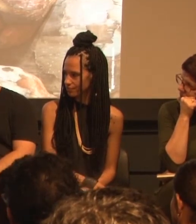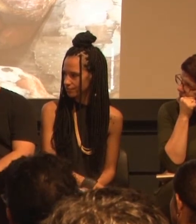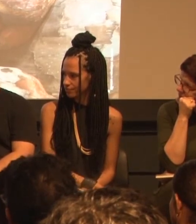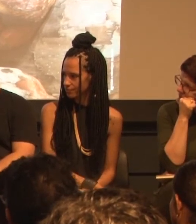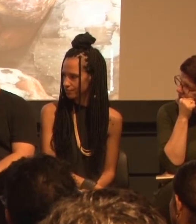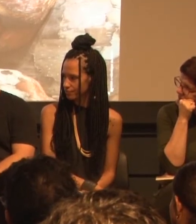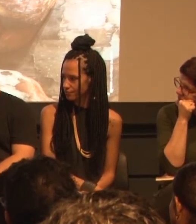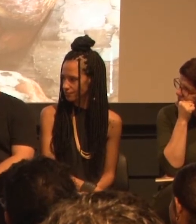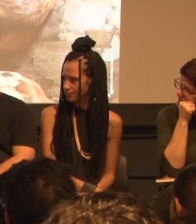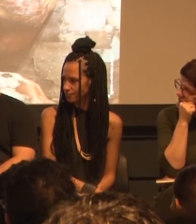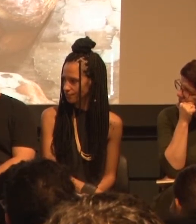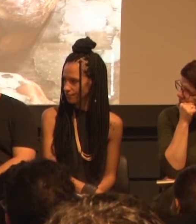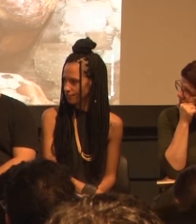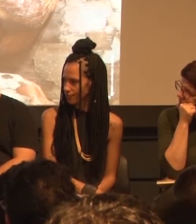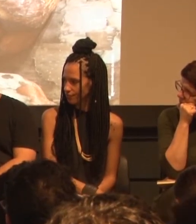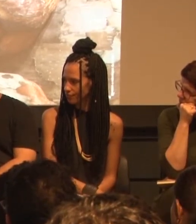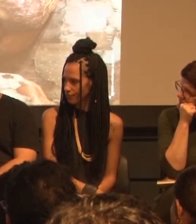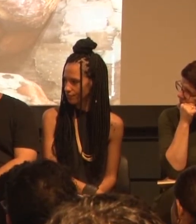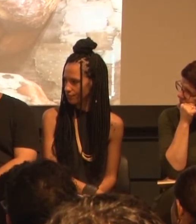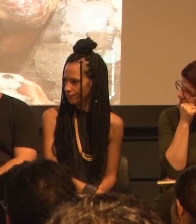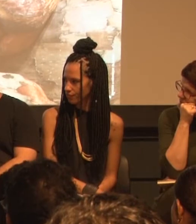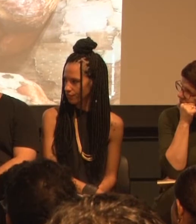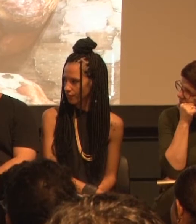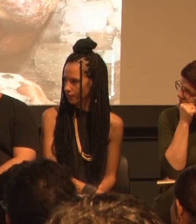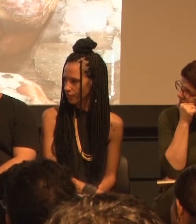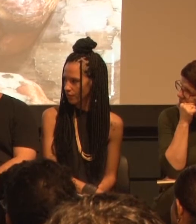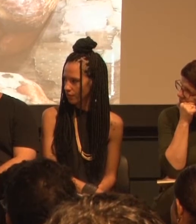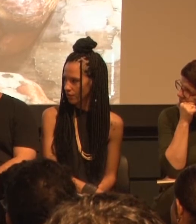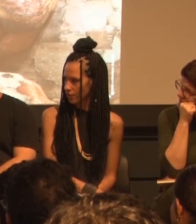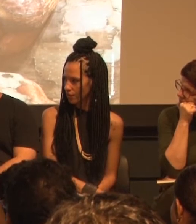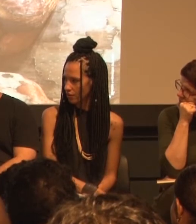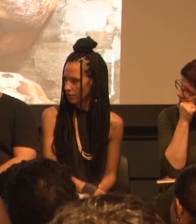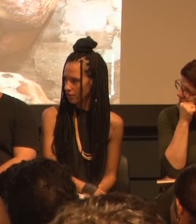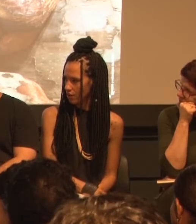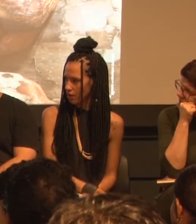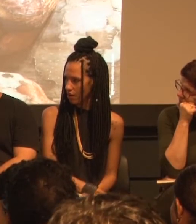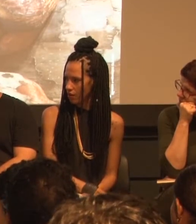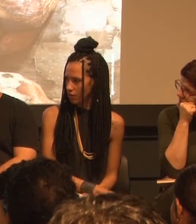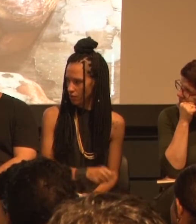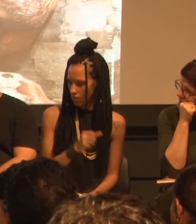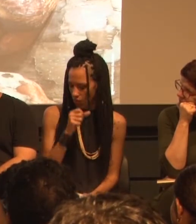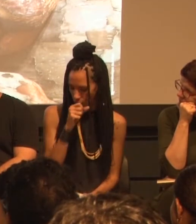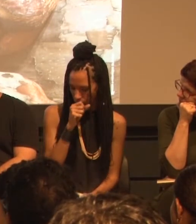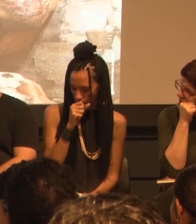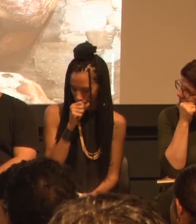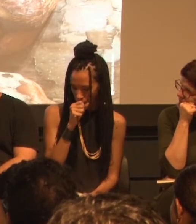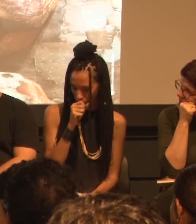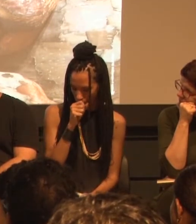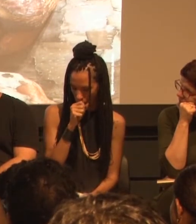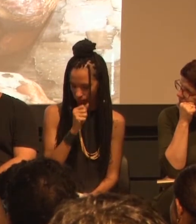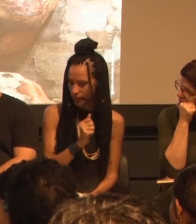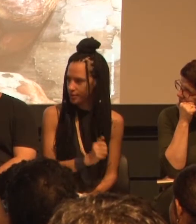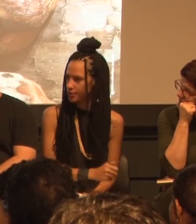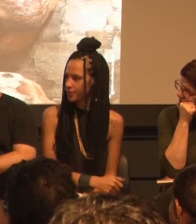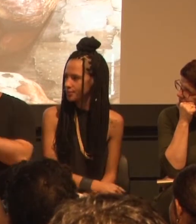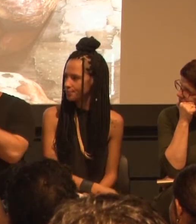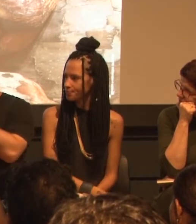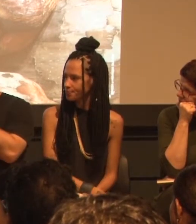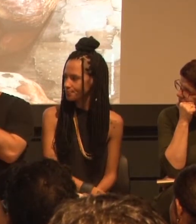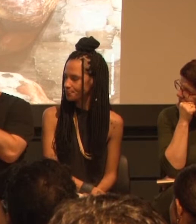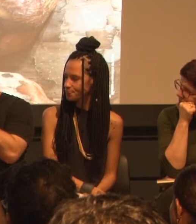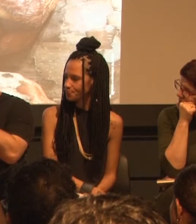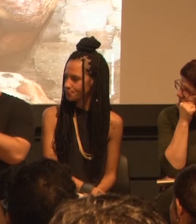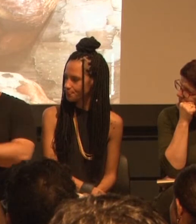como referência também, e não só ter como referência Brecht, Chekhov, que são maravilhosos, que são incríveis,